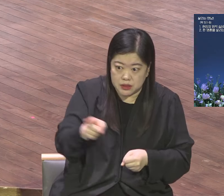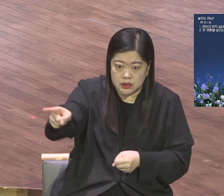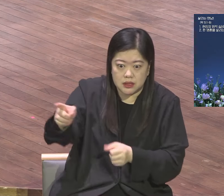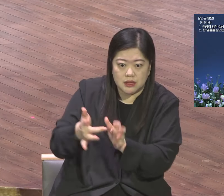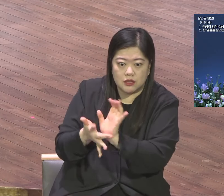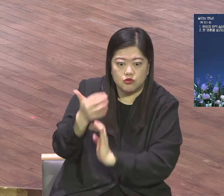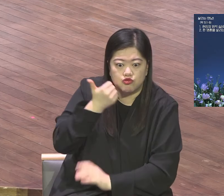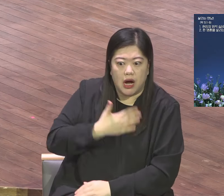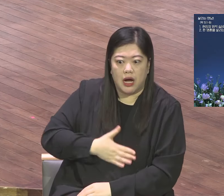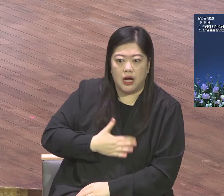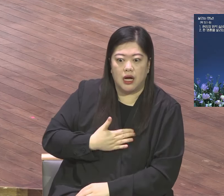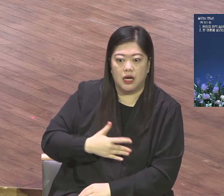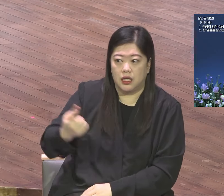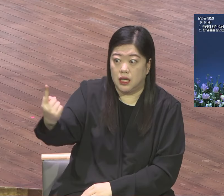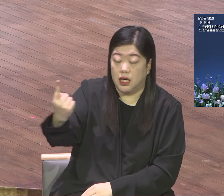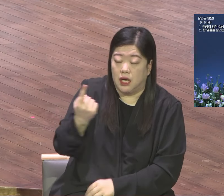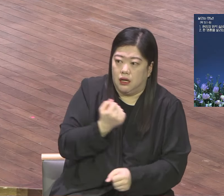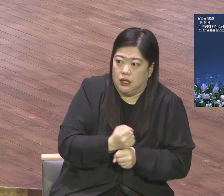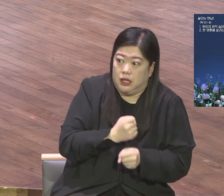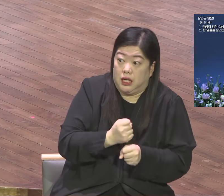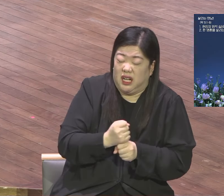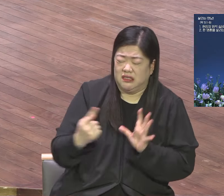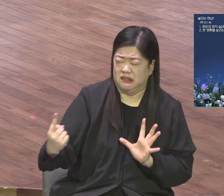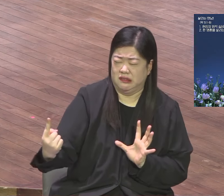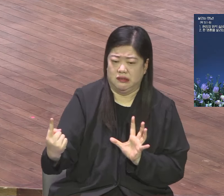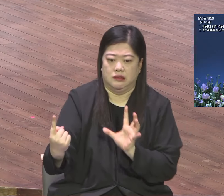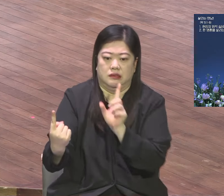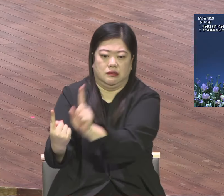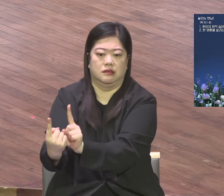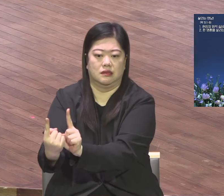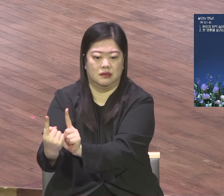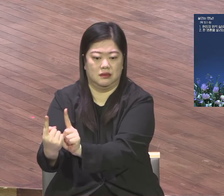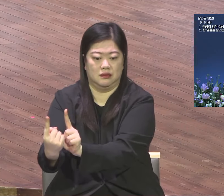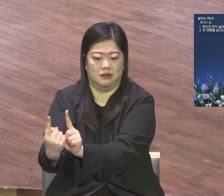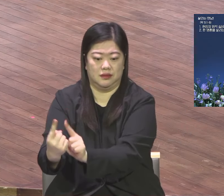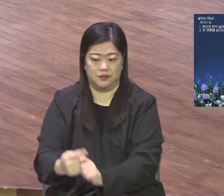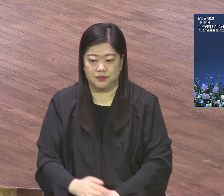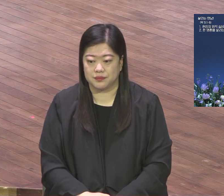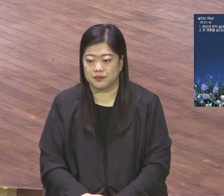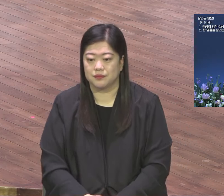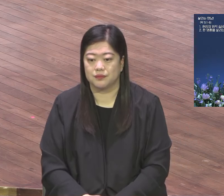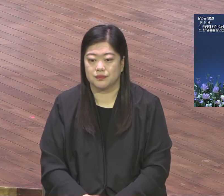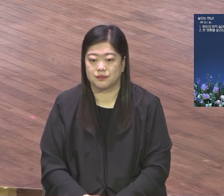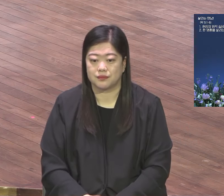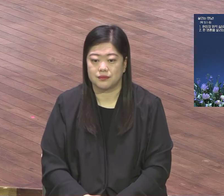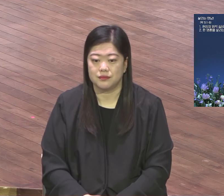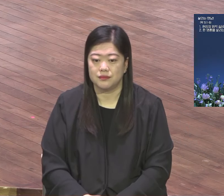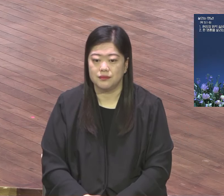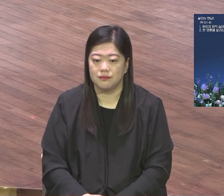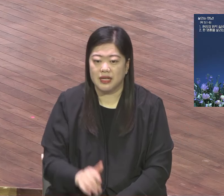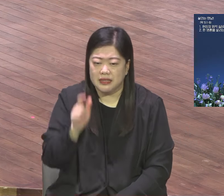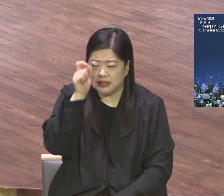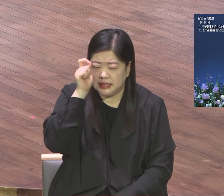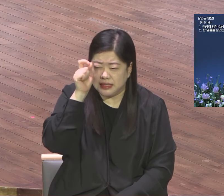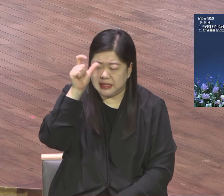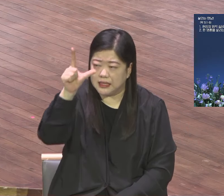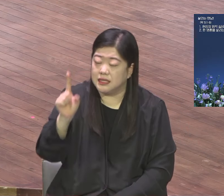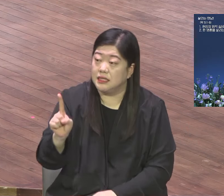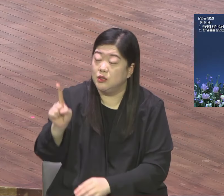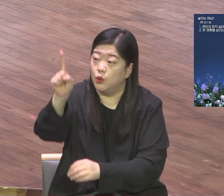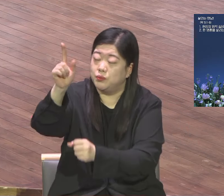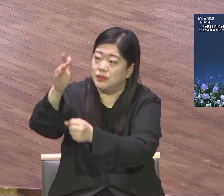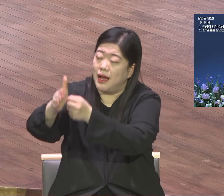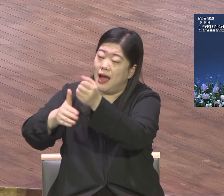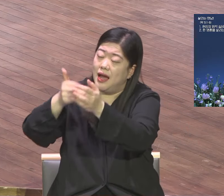자 이들이 하는 표현을 보면요 기가 막히죠. 아주 기가 막혀요. 지극히 높으신